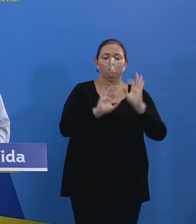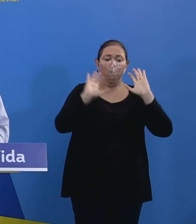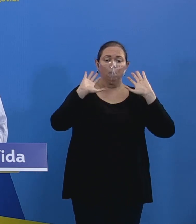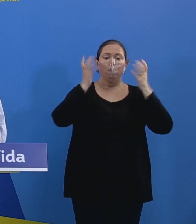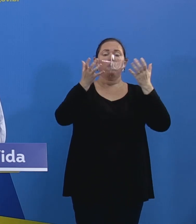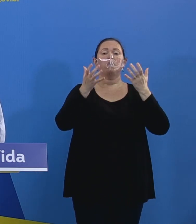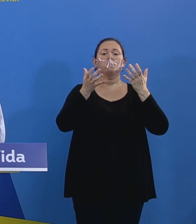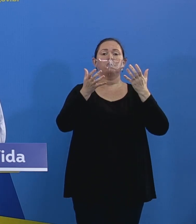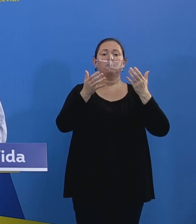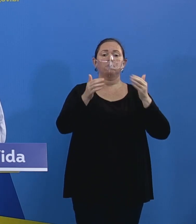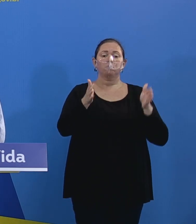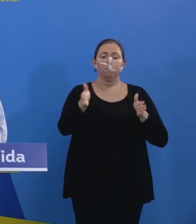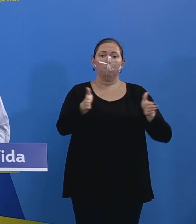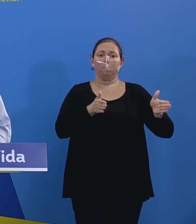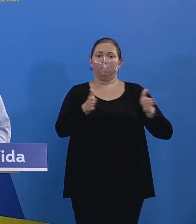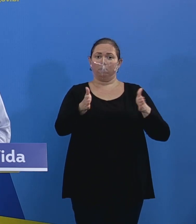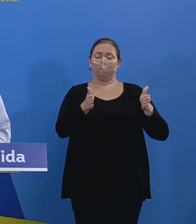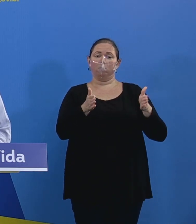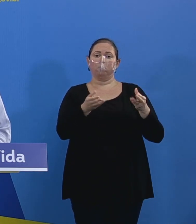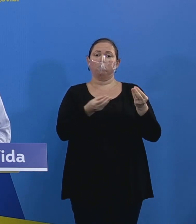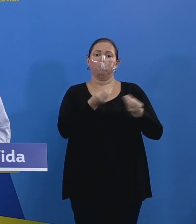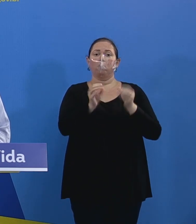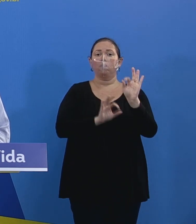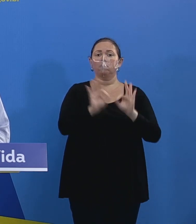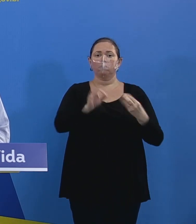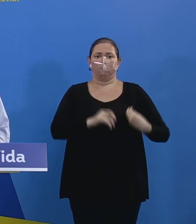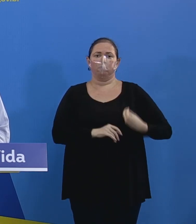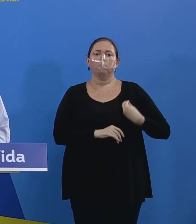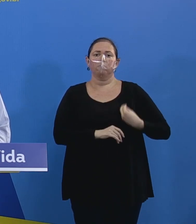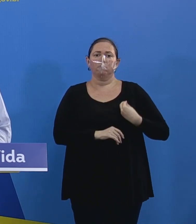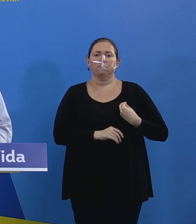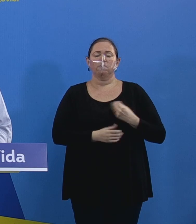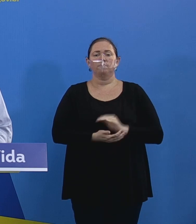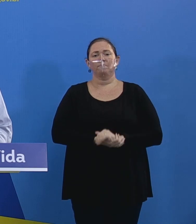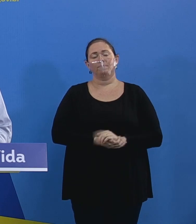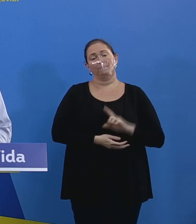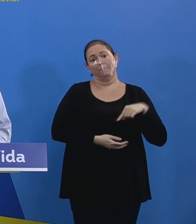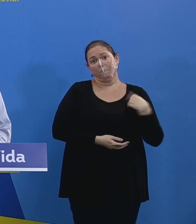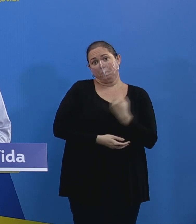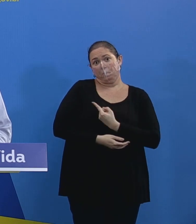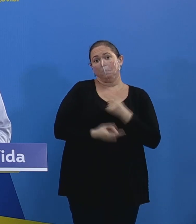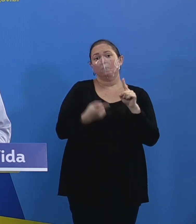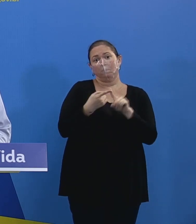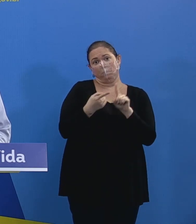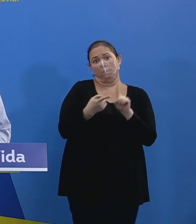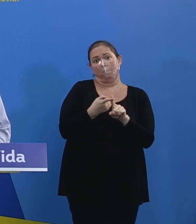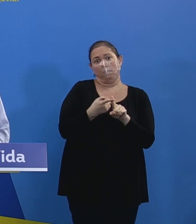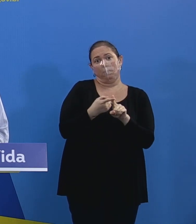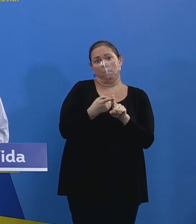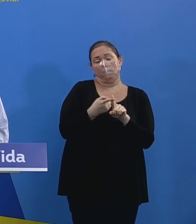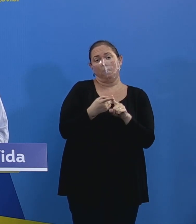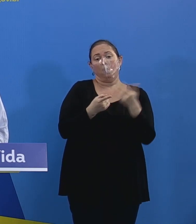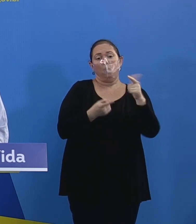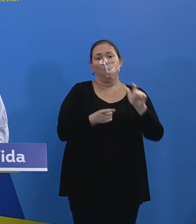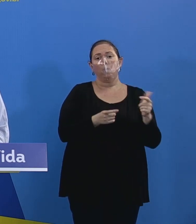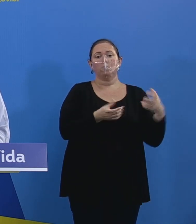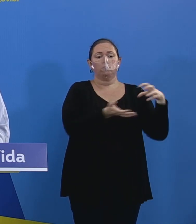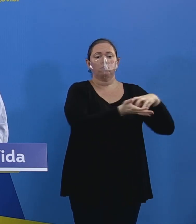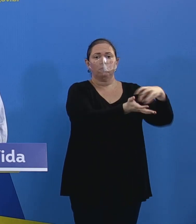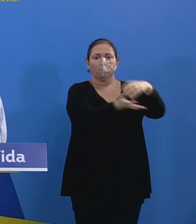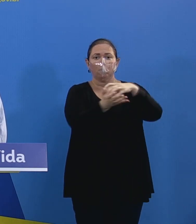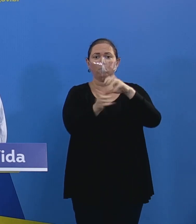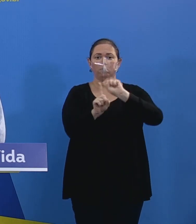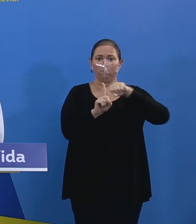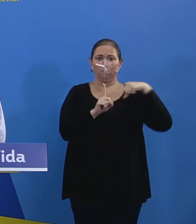decisão durante esse plano de convivência. A gente também escutou segmentos da sociedade para